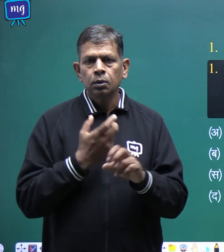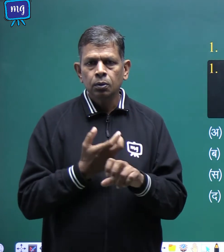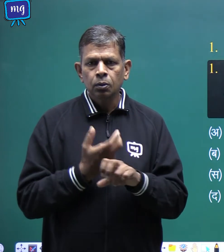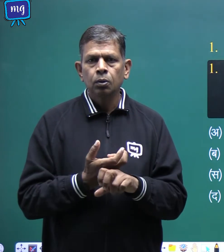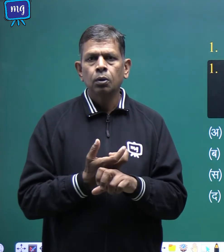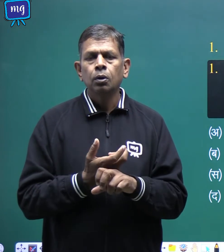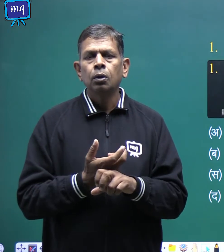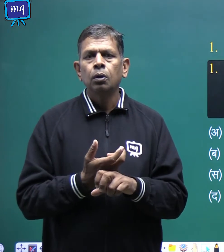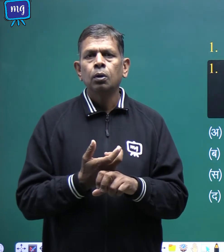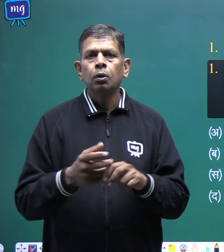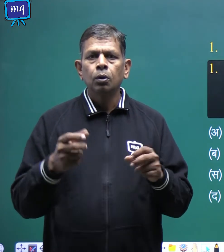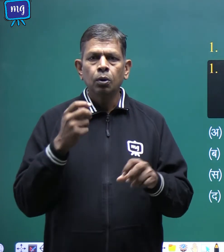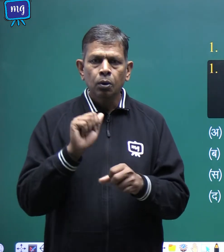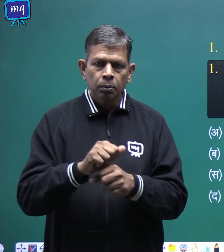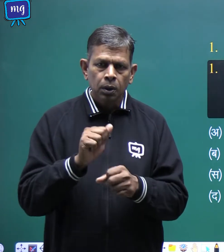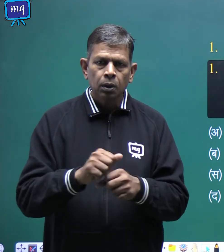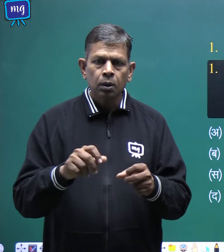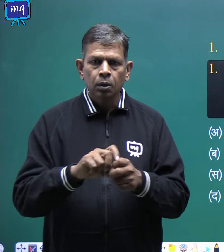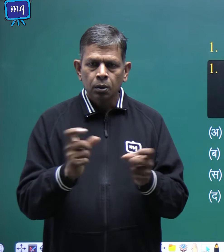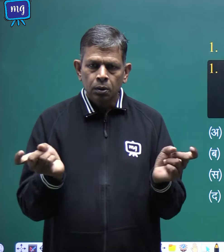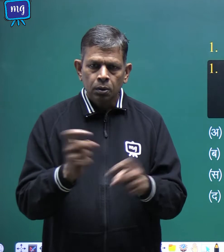चादरों में परिवर्तित किया जा सकता है,